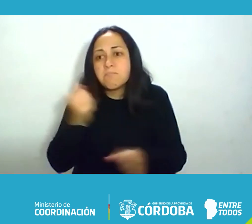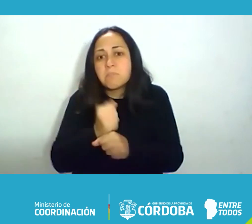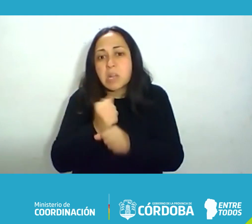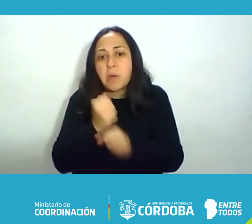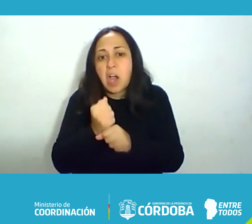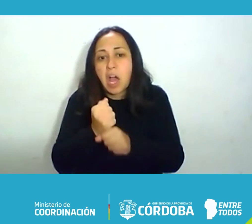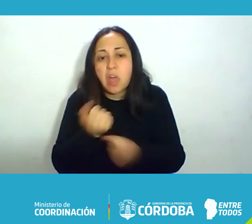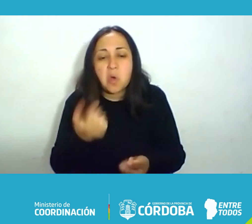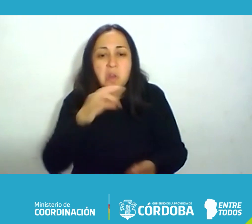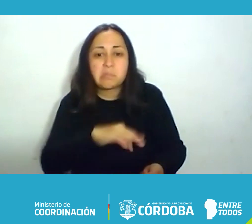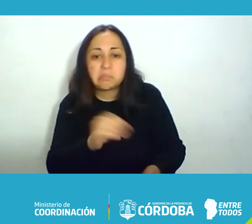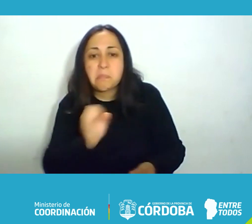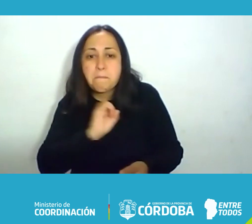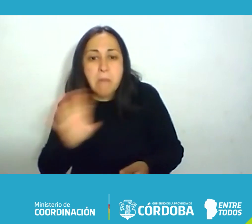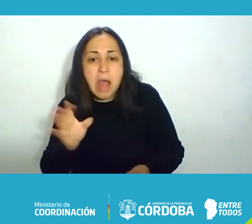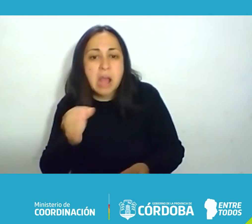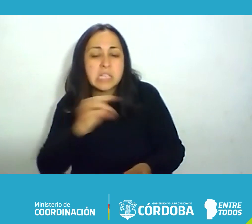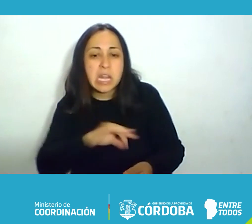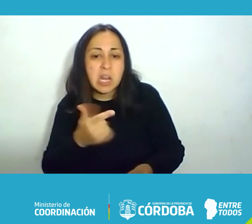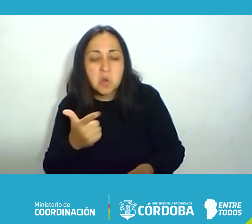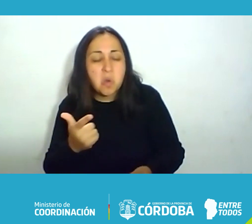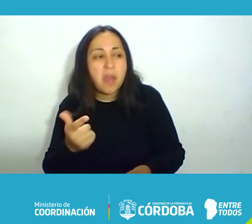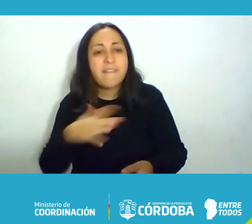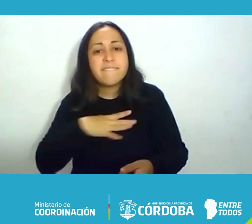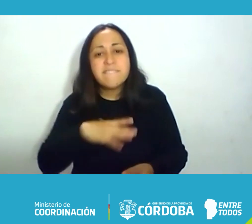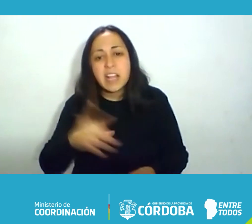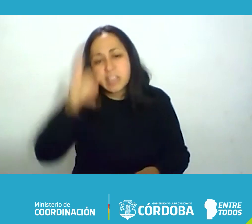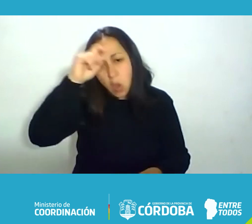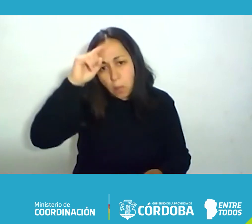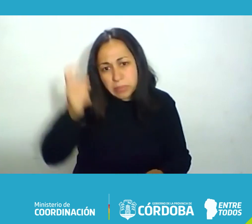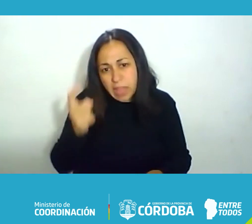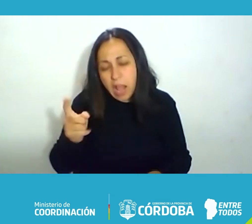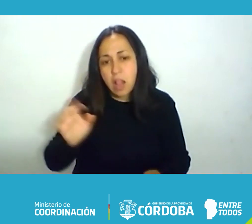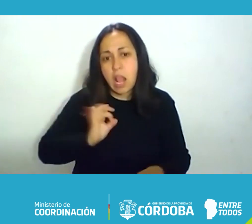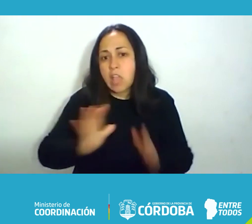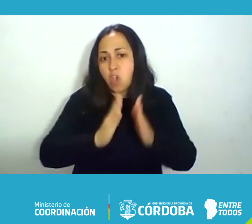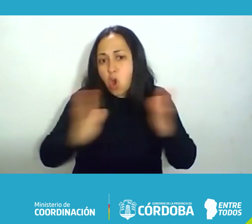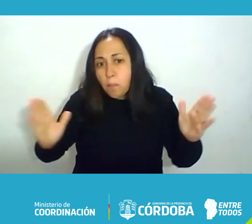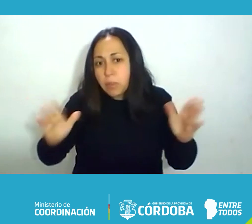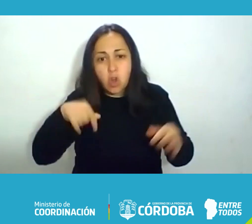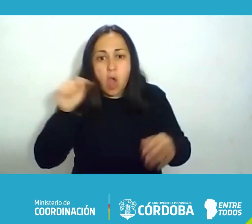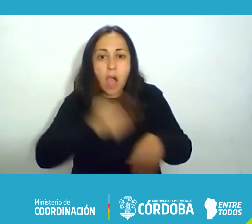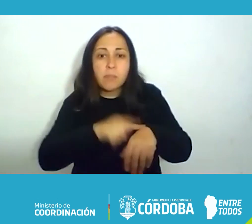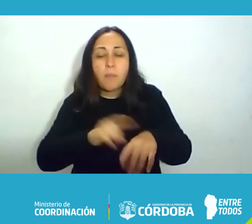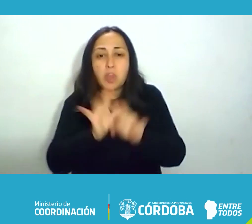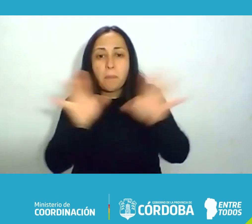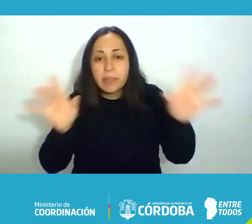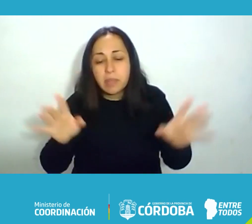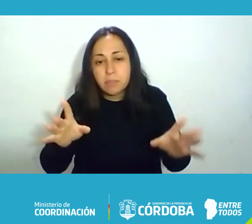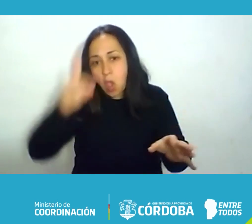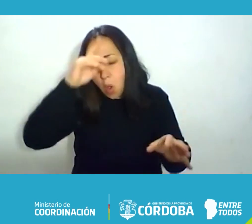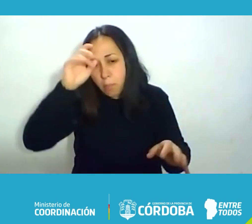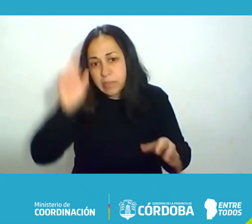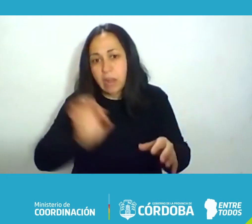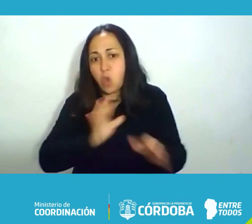mal remunerados y por la falta de insumos. Faltan hospitales que funcionen todo el año y no solo para la pandemia. No se manifiesta en el EIA algo